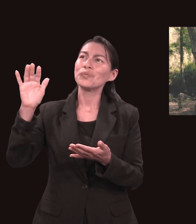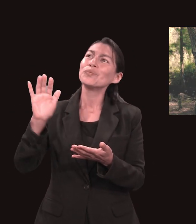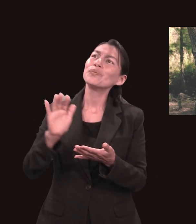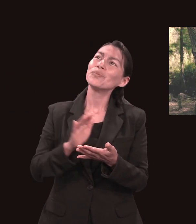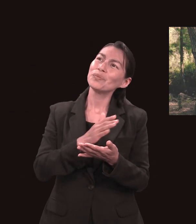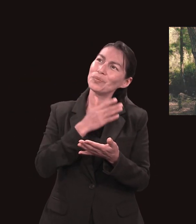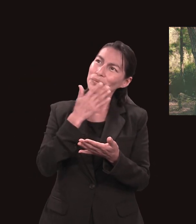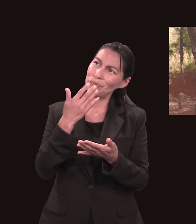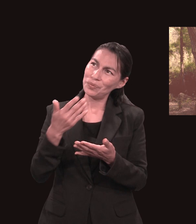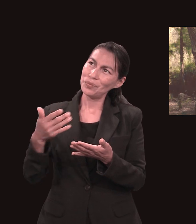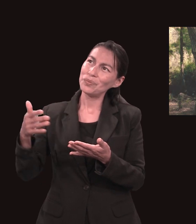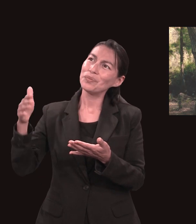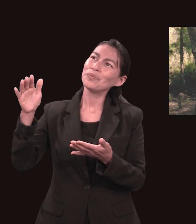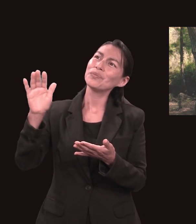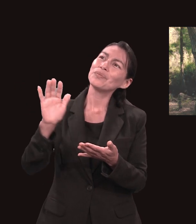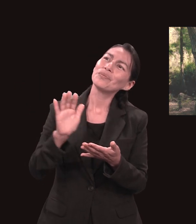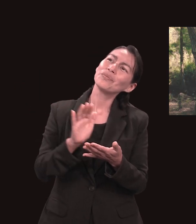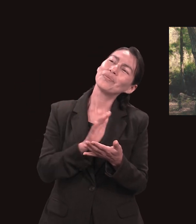momento